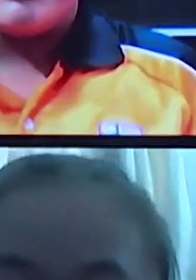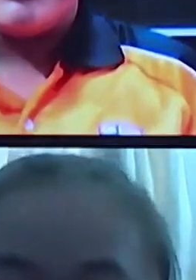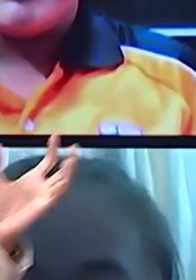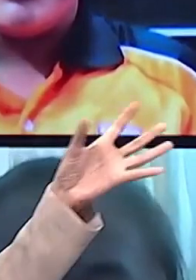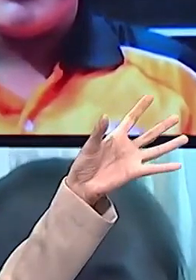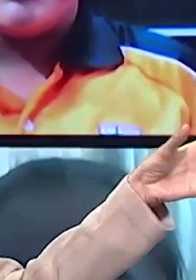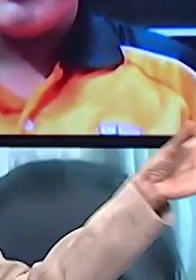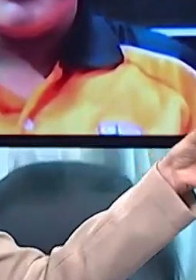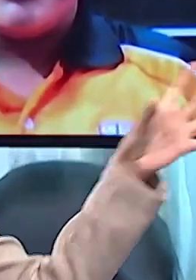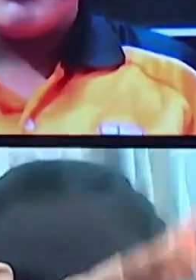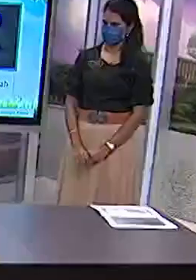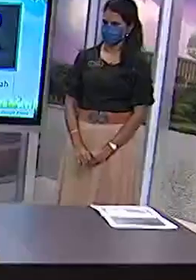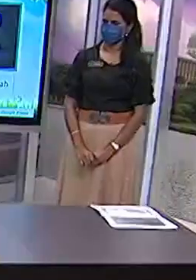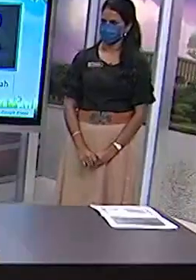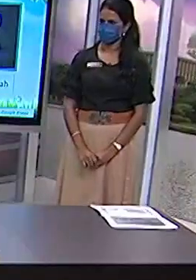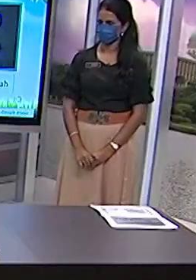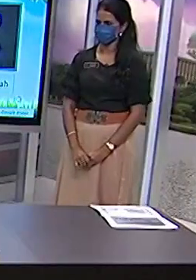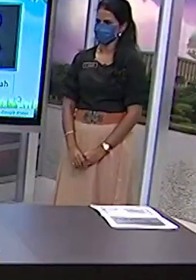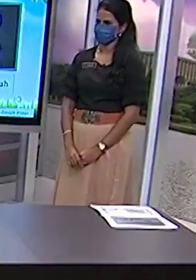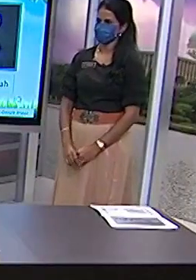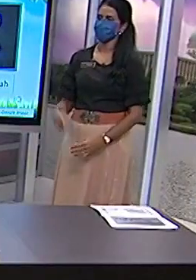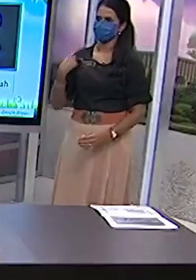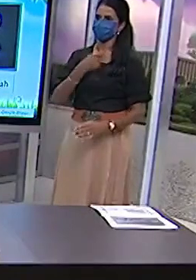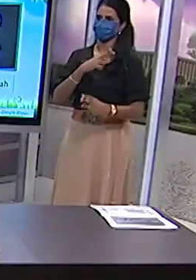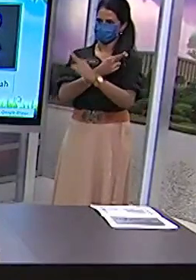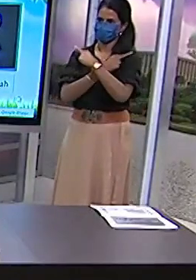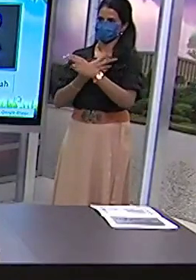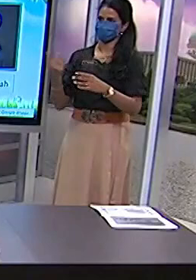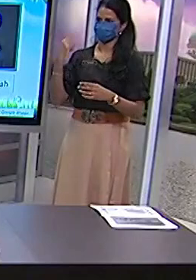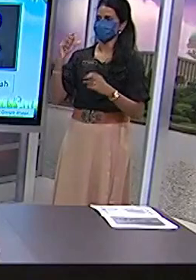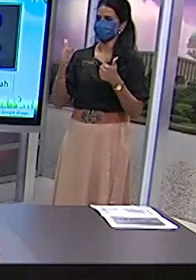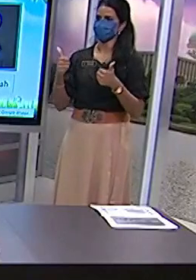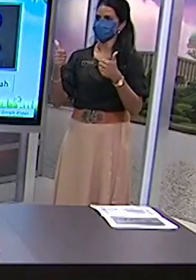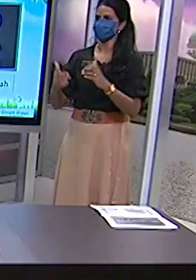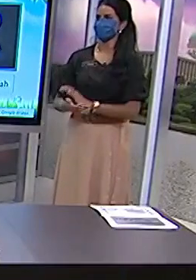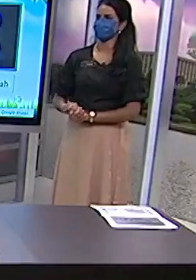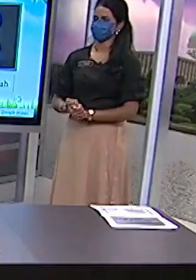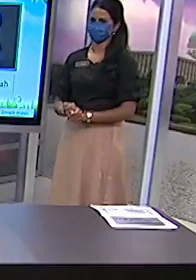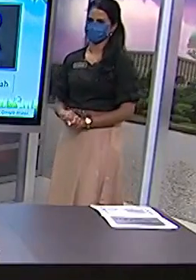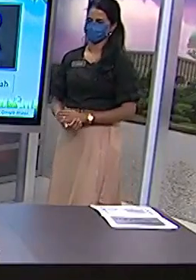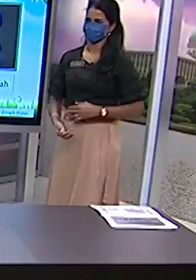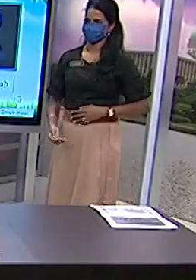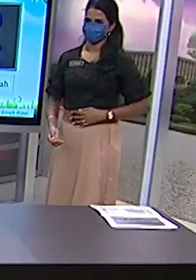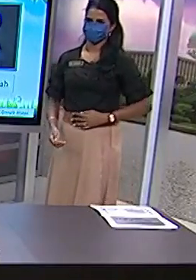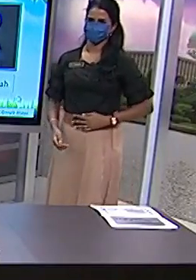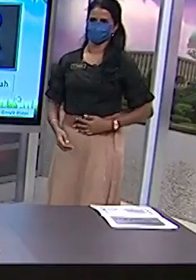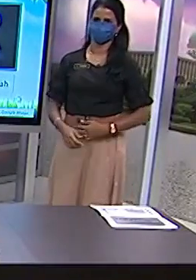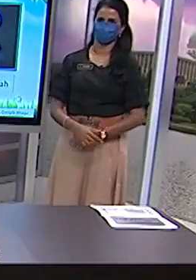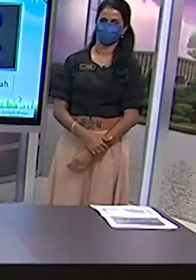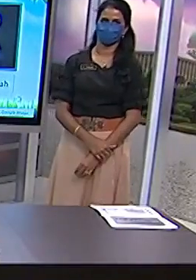yang selepas ini daripada murid-murid kita, kita akan berehat seketika, cikgu. Okey, boleh je. Okey, kita kembali selepas ini